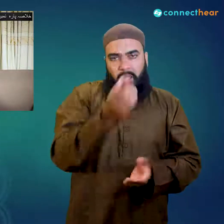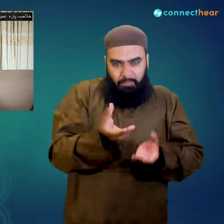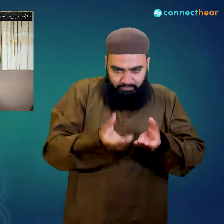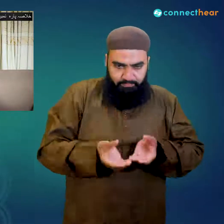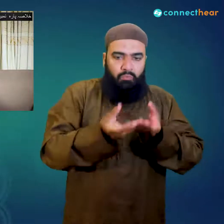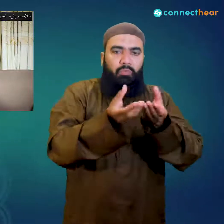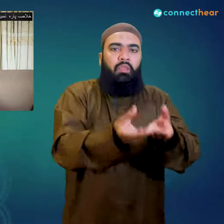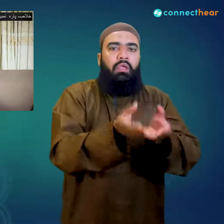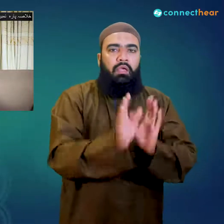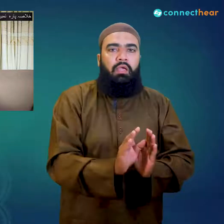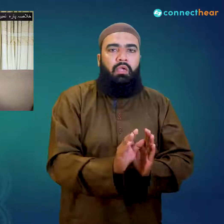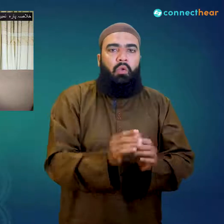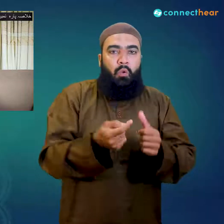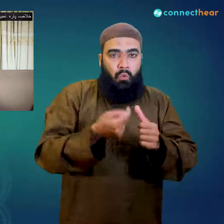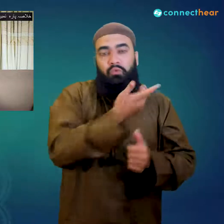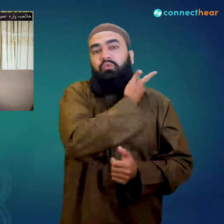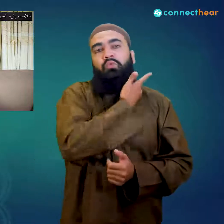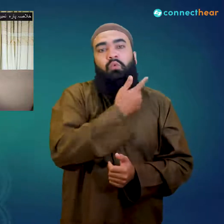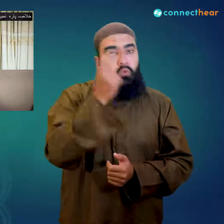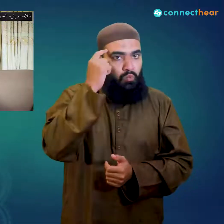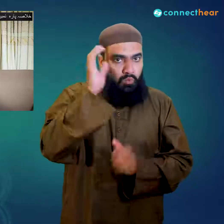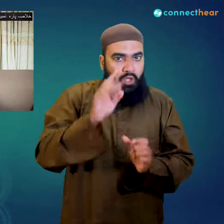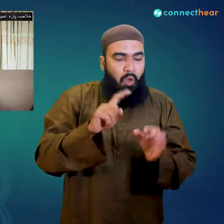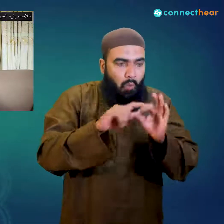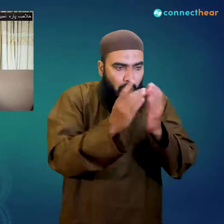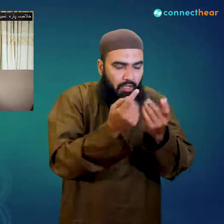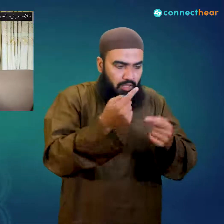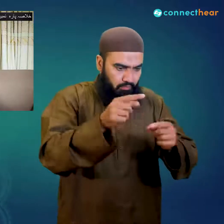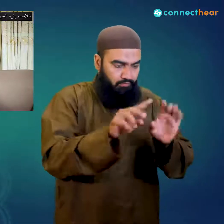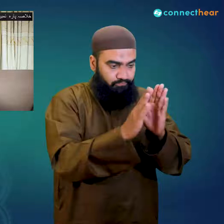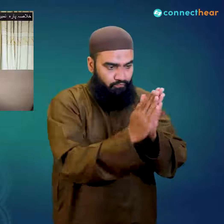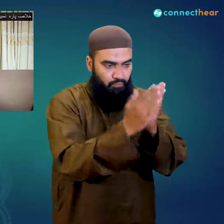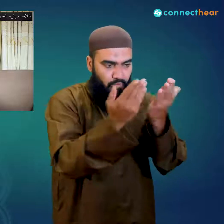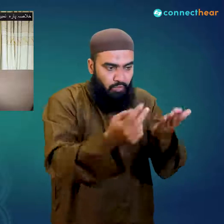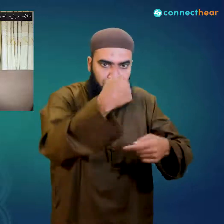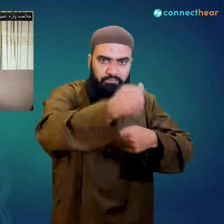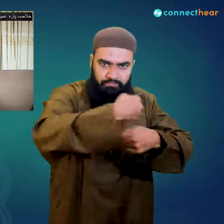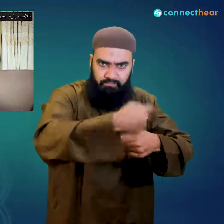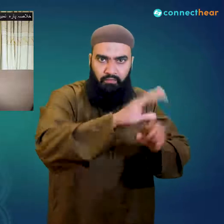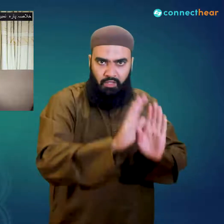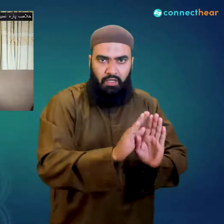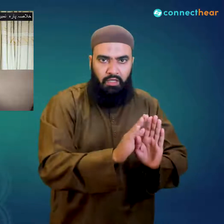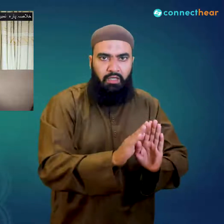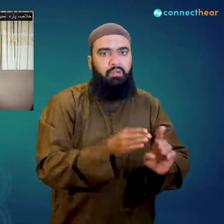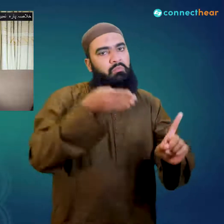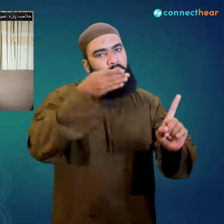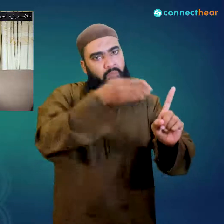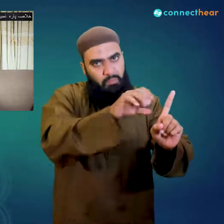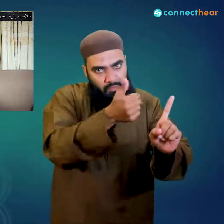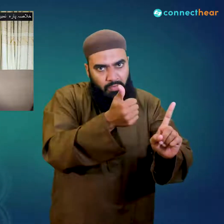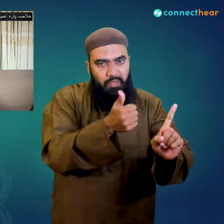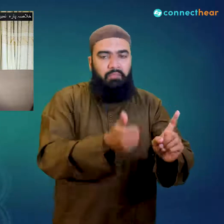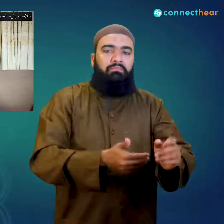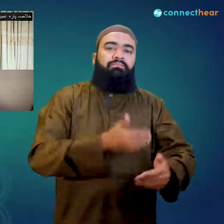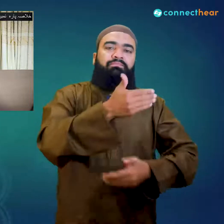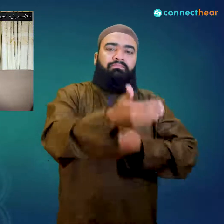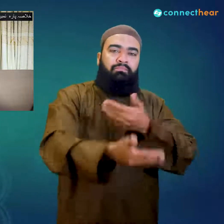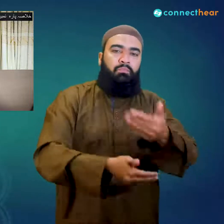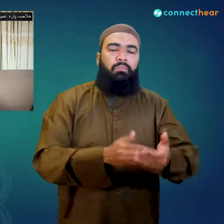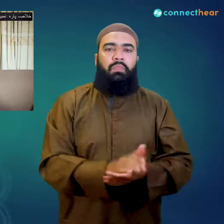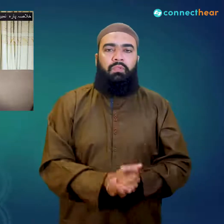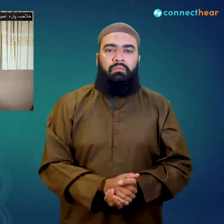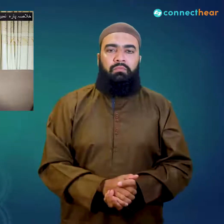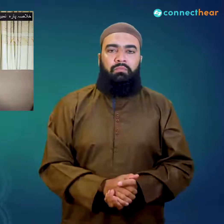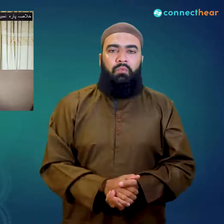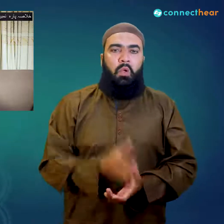ہے، اگر وہ اس کی طرف آ جائیں اور اس کو اپنا ہادی اور رہنما بنا لیں۔